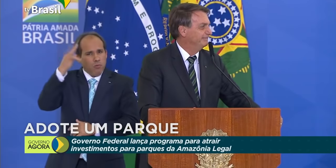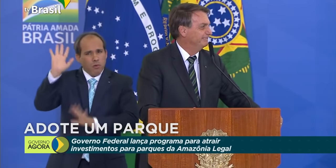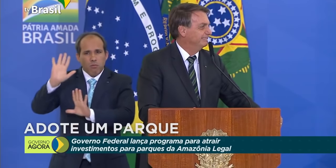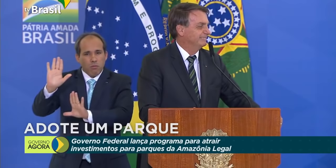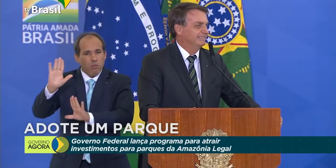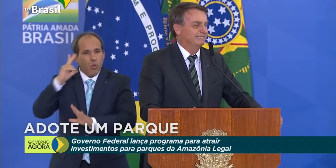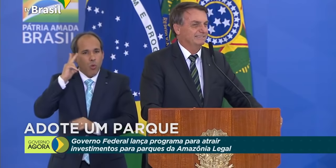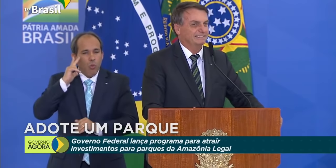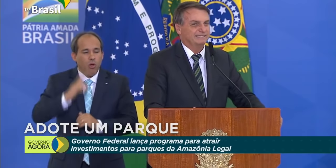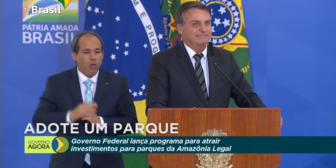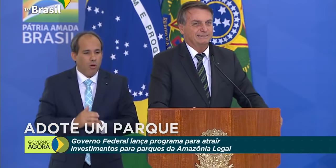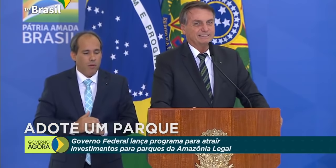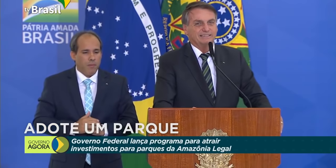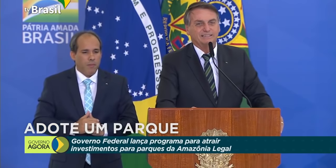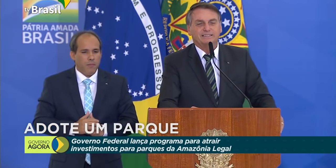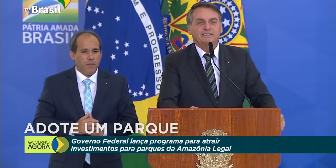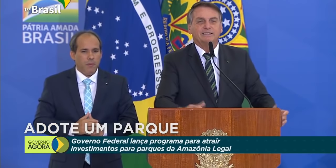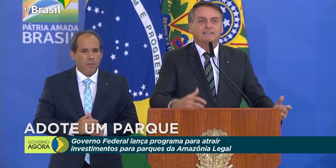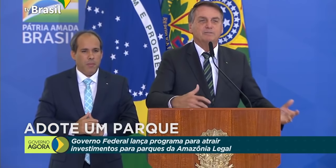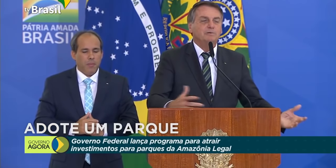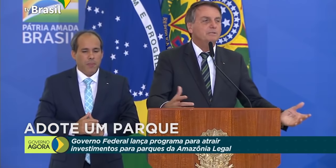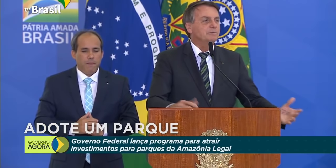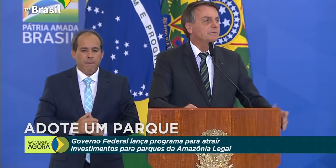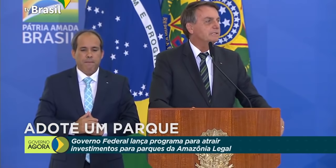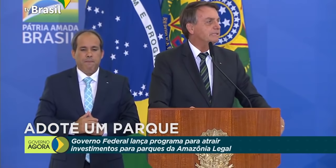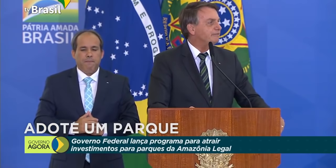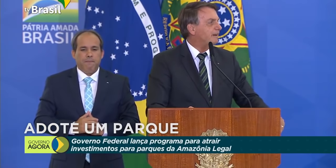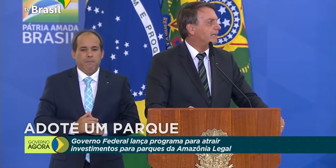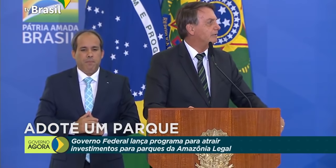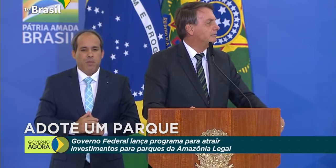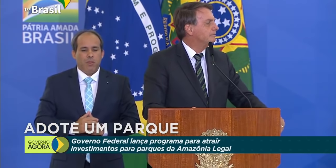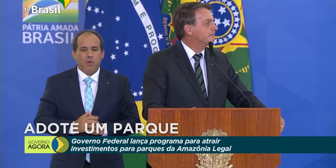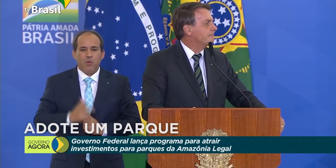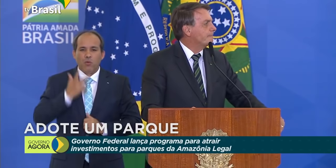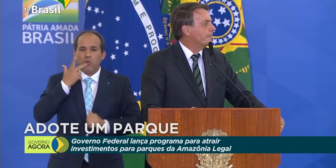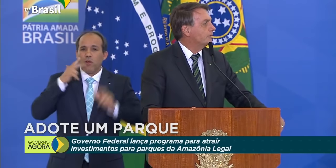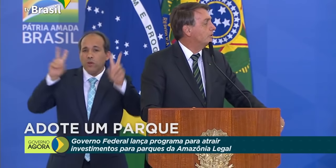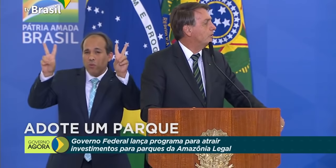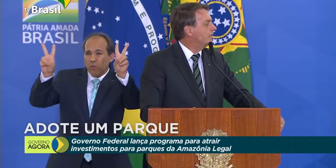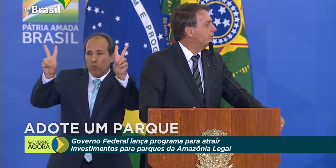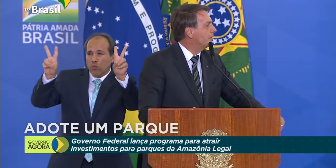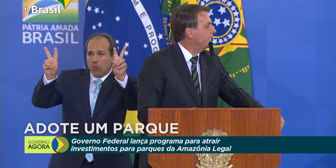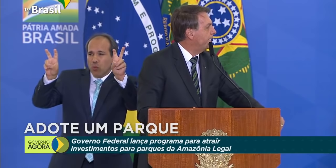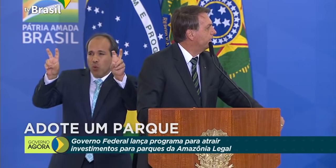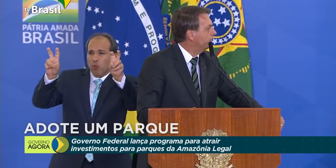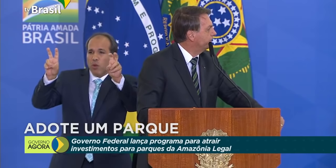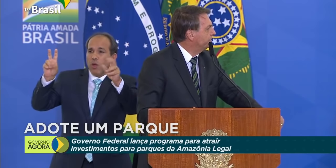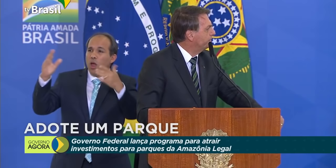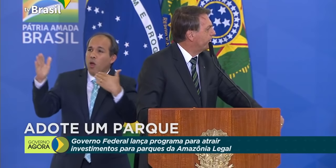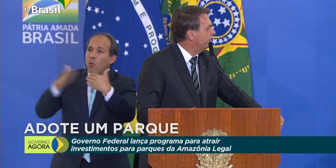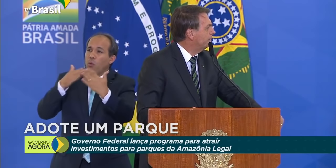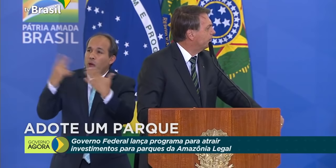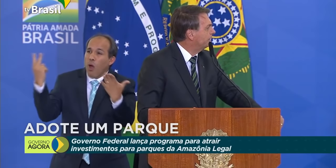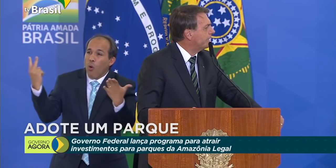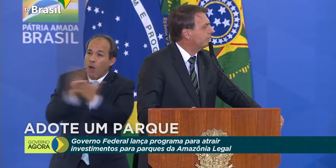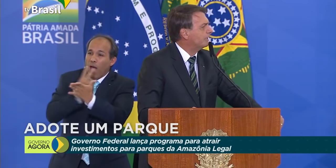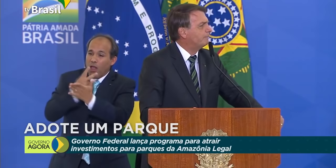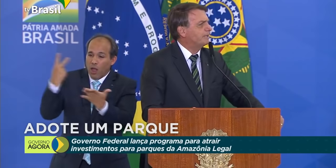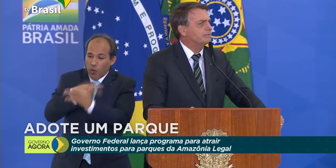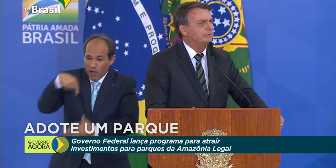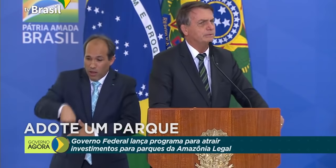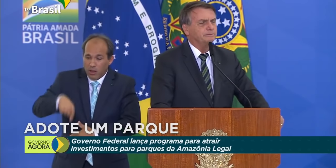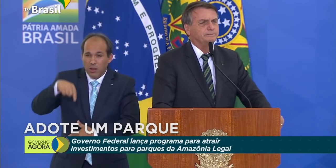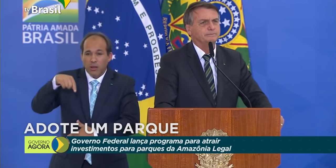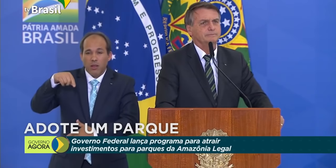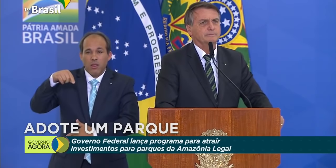lado E aí e quando se falam quando qualquer coisa errada acontece o Brasil com